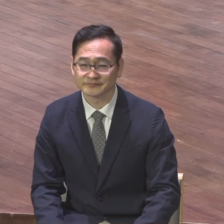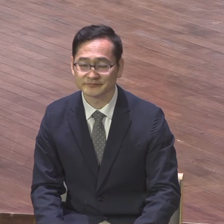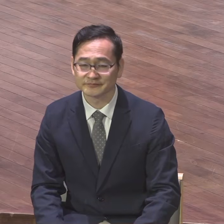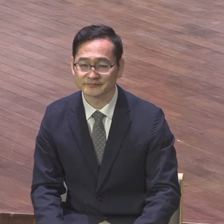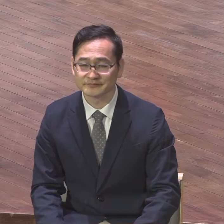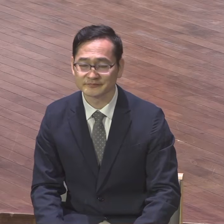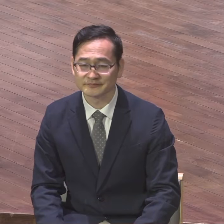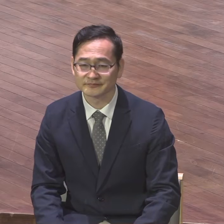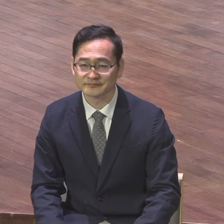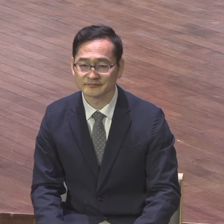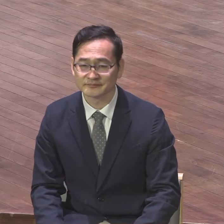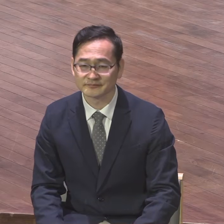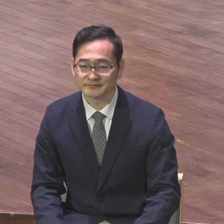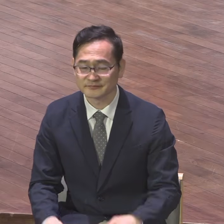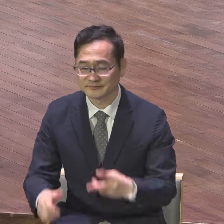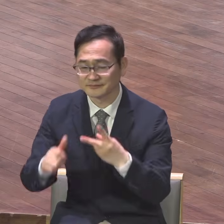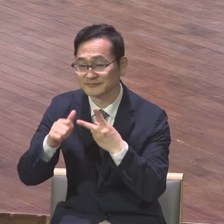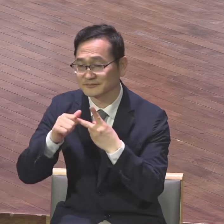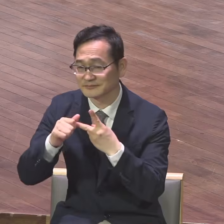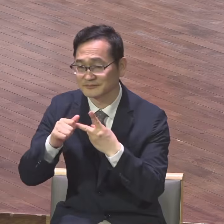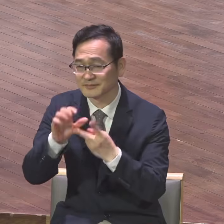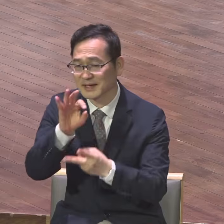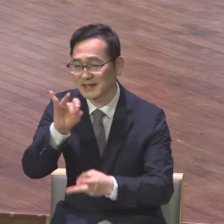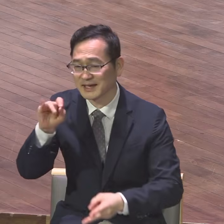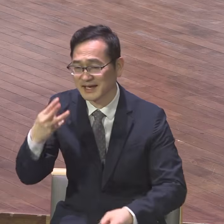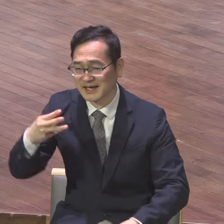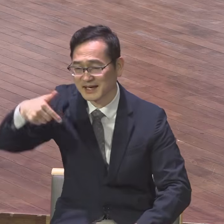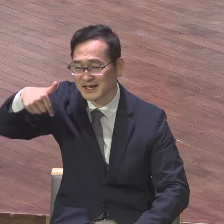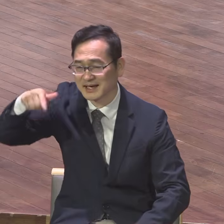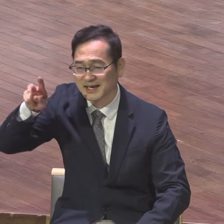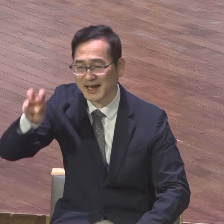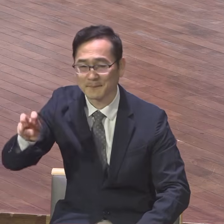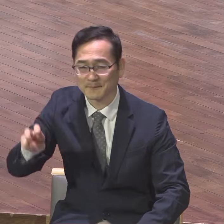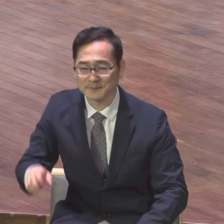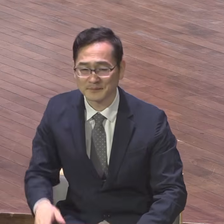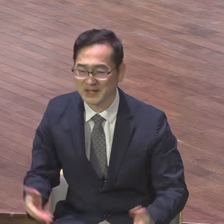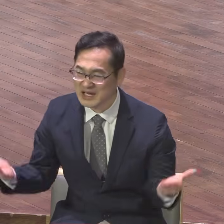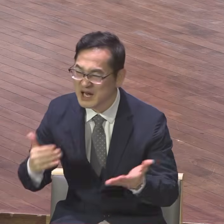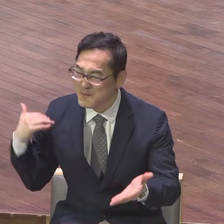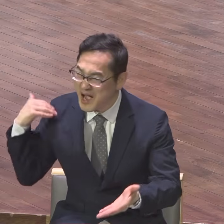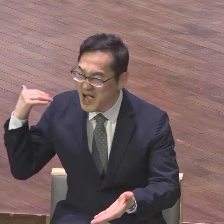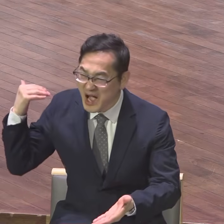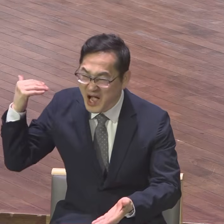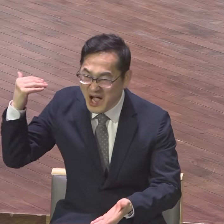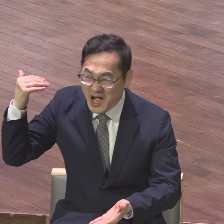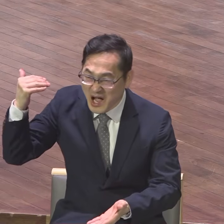그런데 이와는 달리 일감 성도가 있어요. 이 일감 성도는